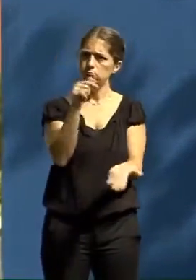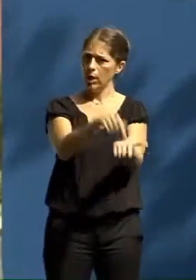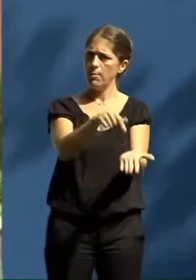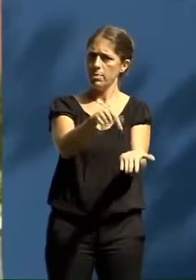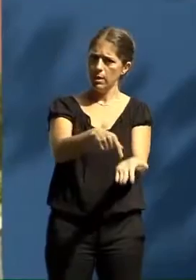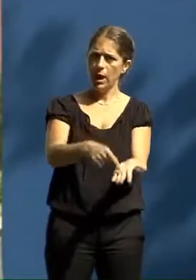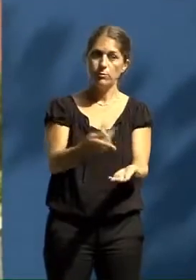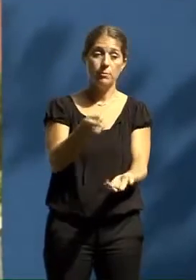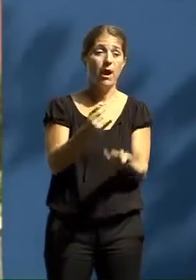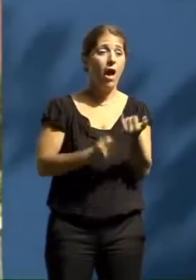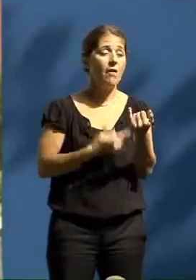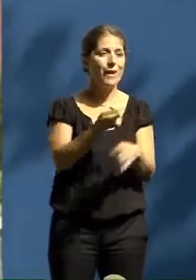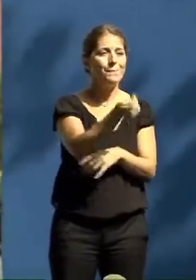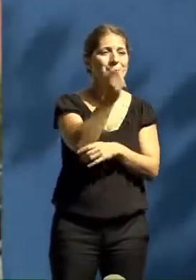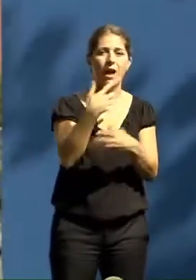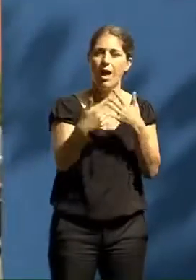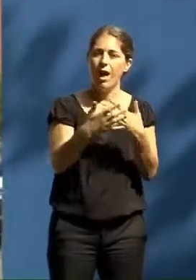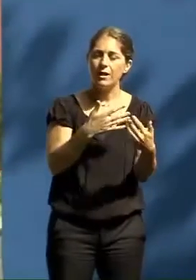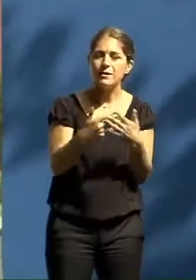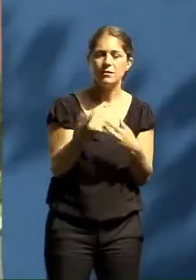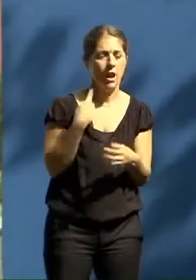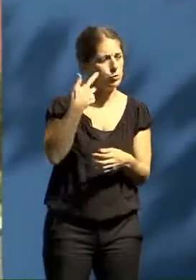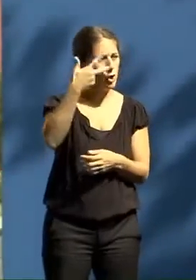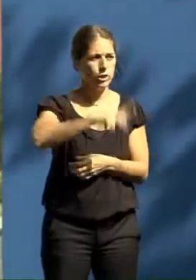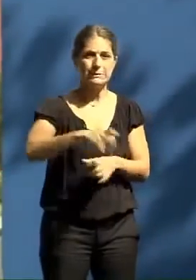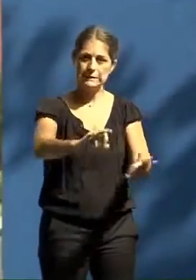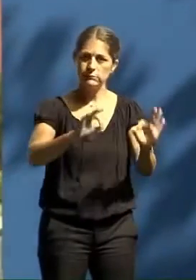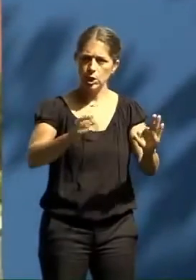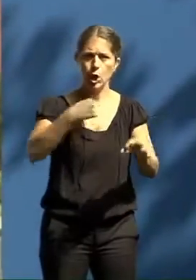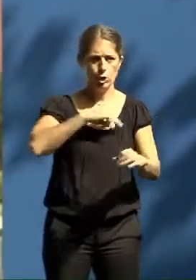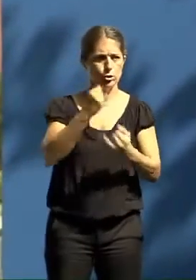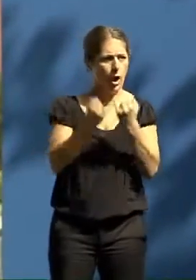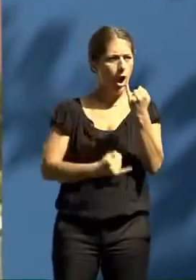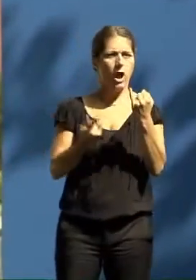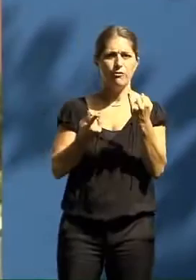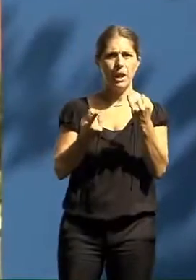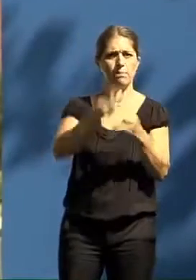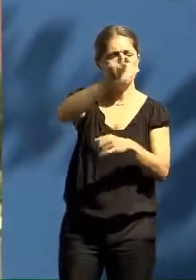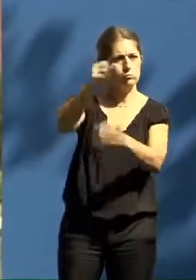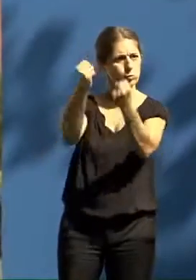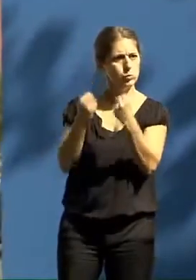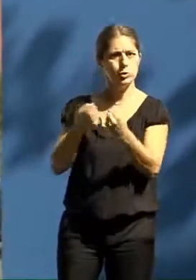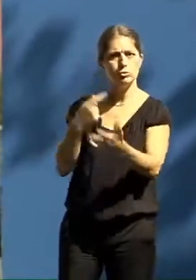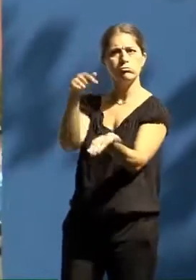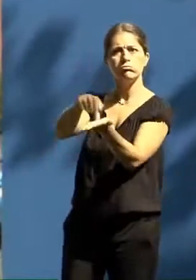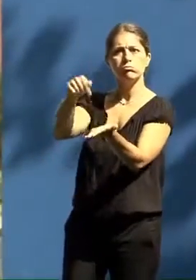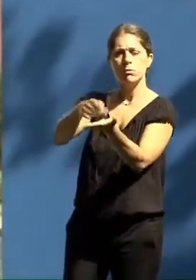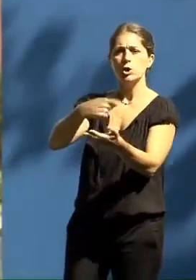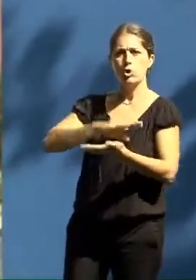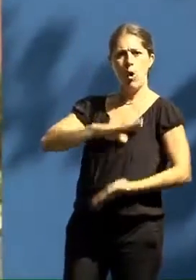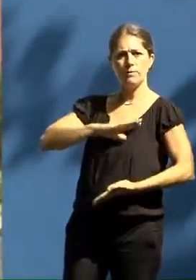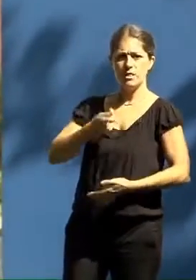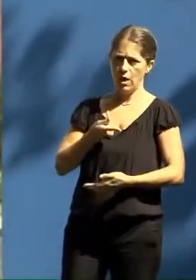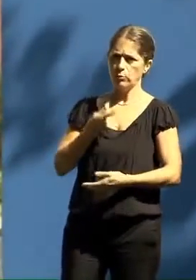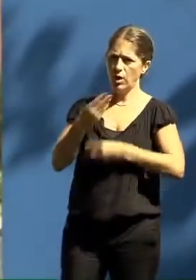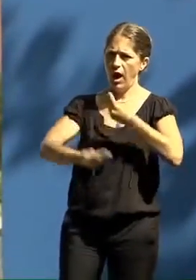creemos que a frota artesanal galega debe de ter un recoñecemento específico e así o reclamaremos diante das autoridades competentes para exercernos tamén a competencia